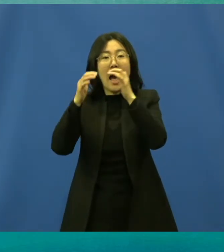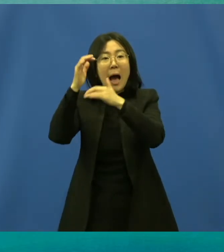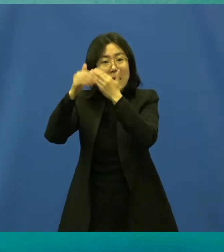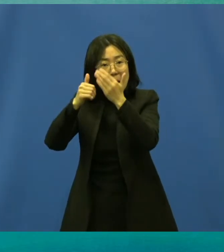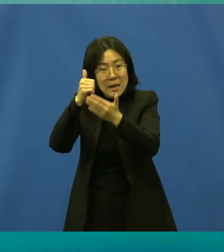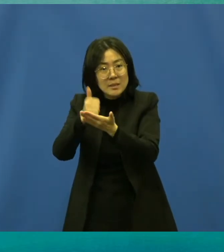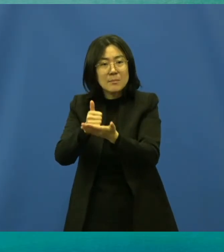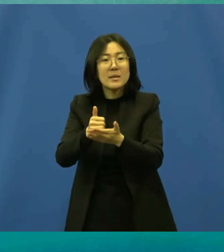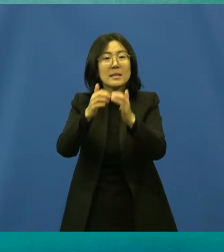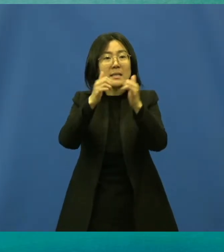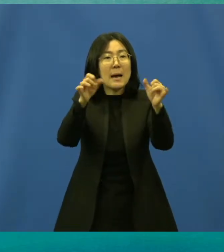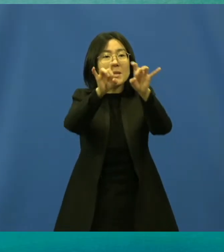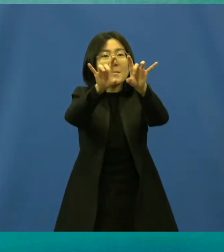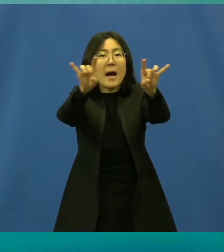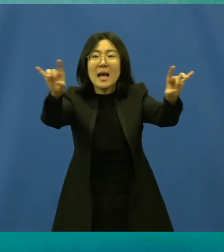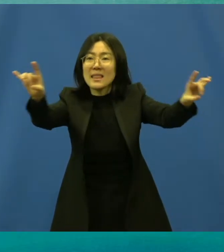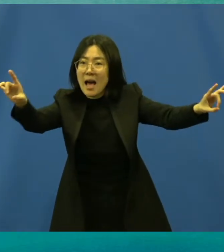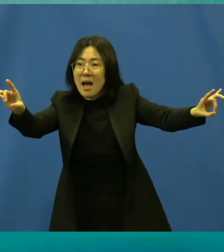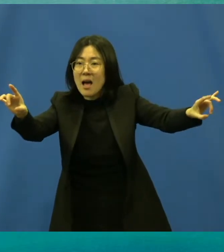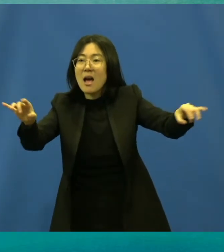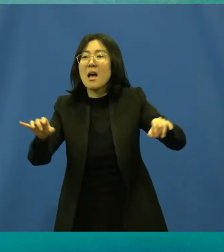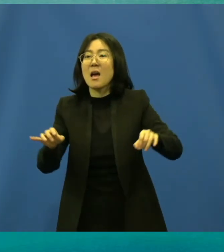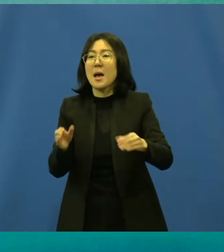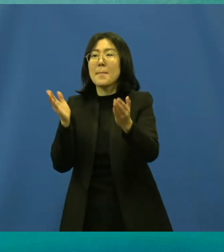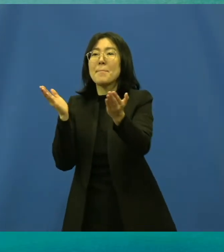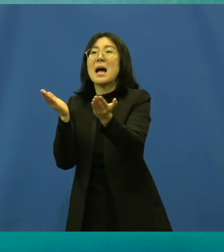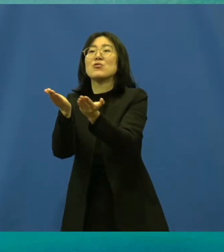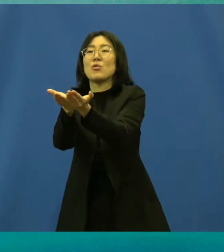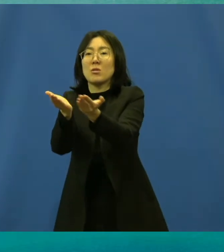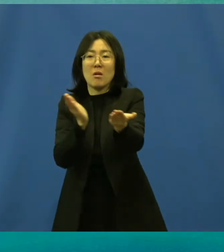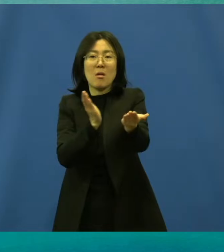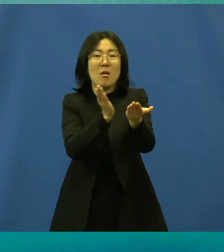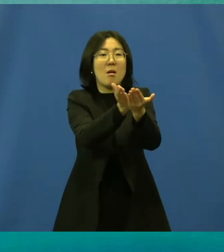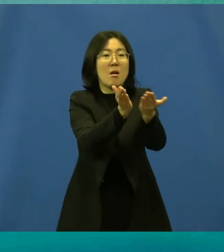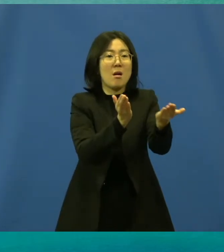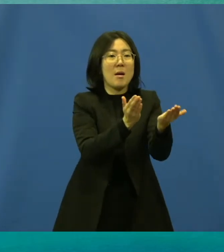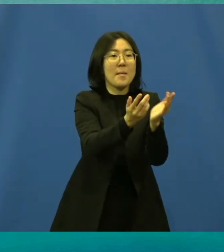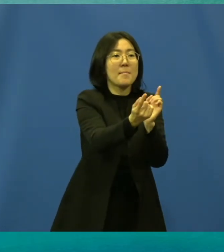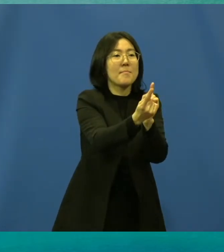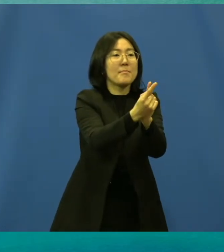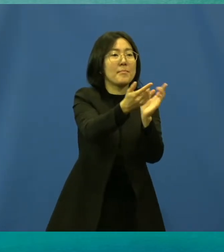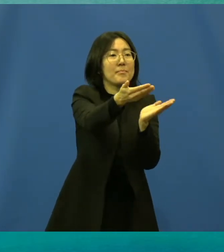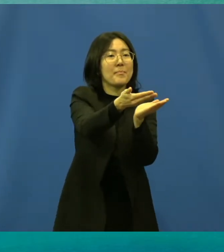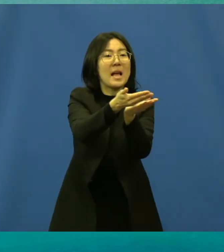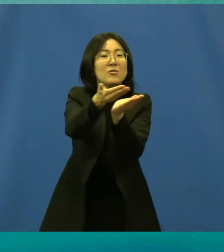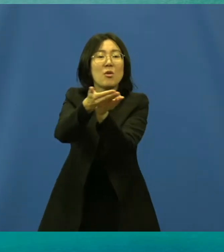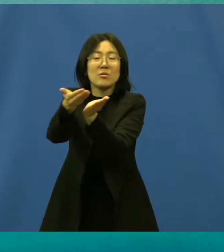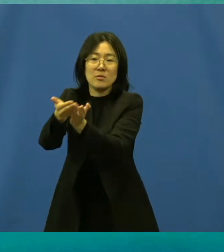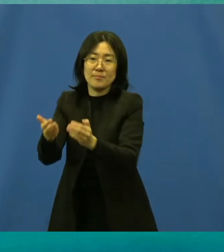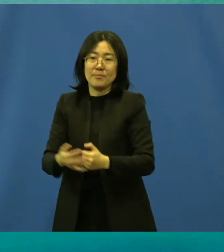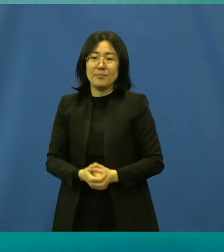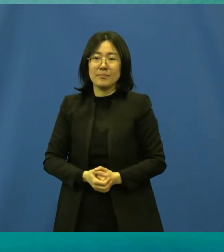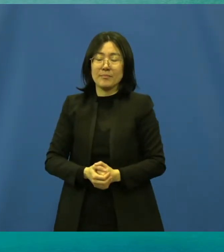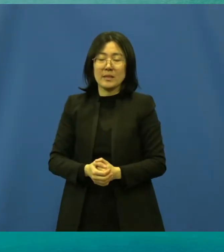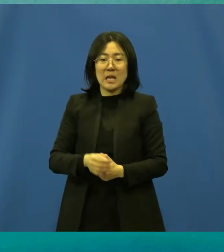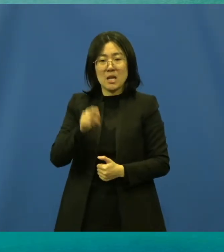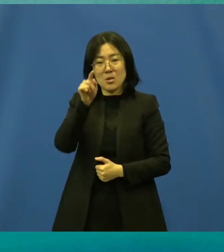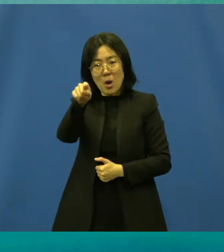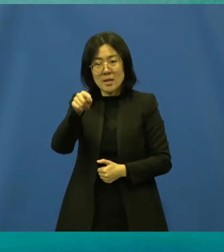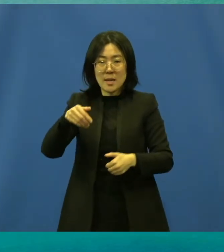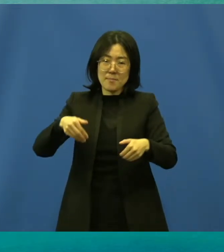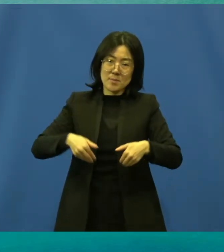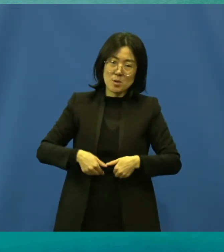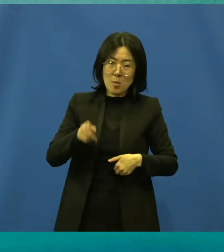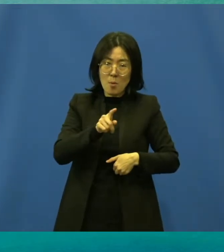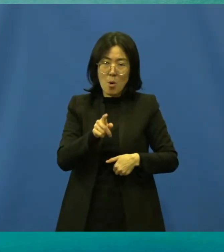접근하십니다. 불편하지만 그 속에서 제대로 학습만 할 수 있다면 그 이유는 복된